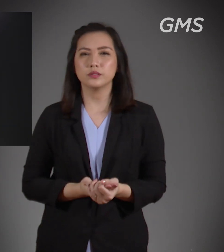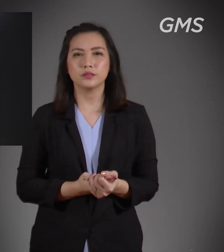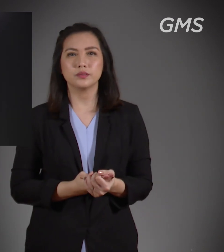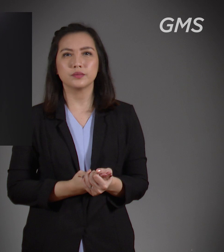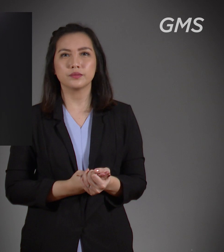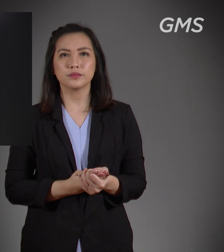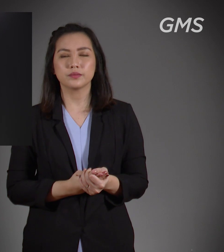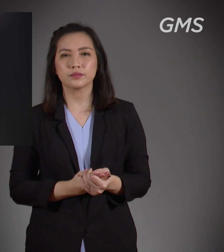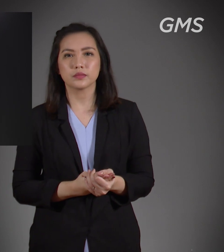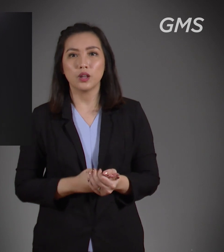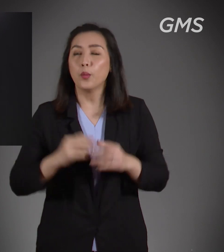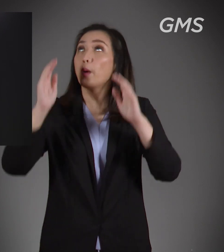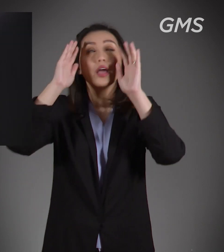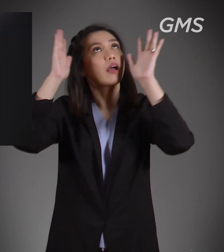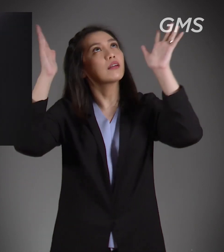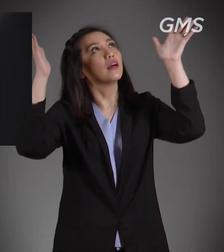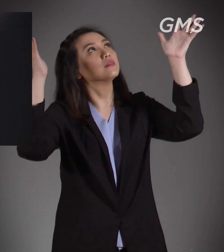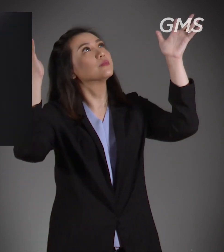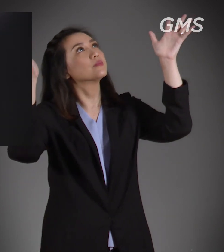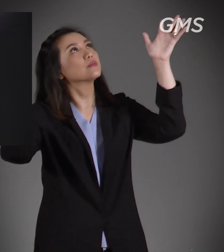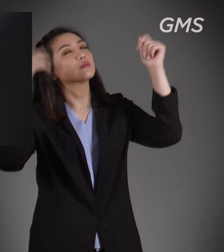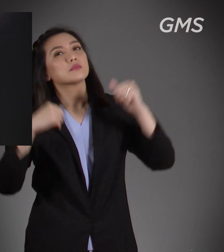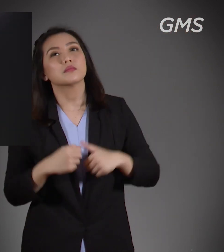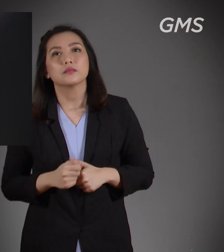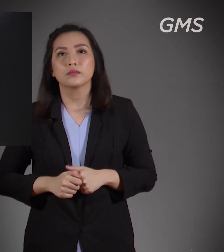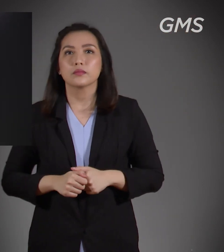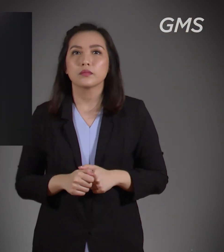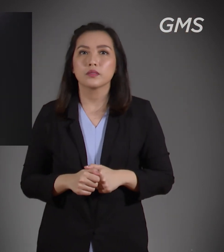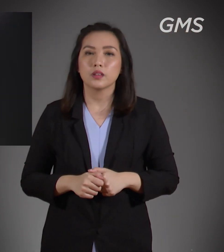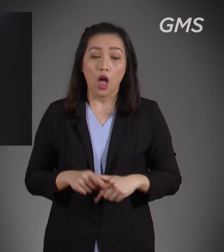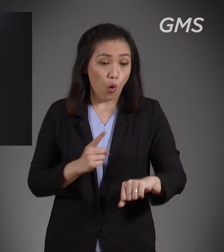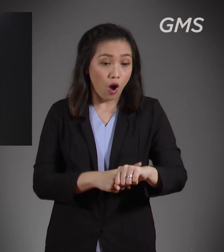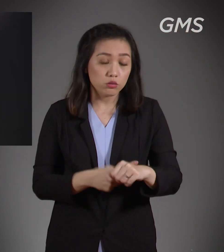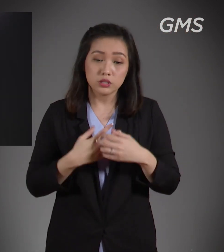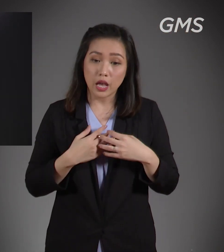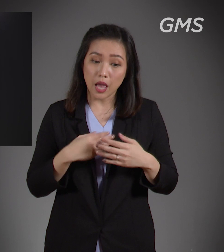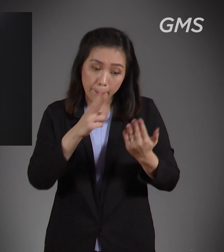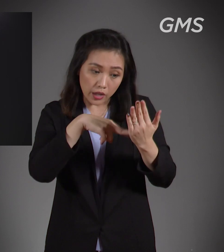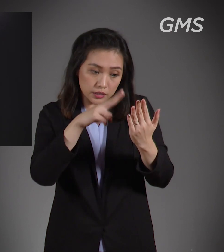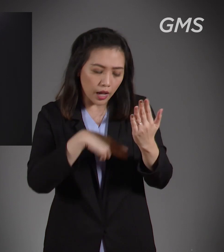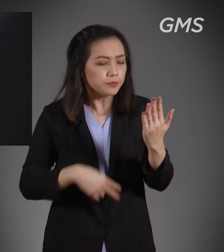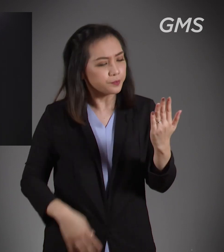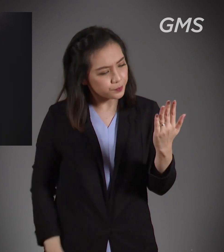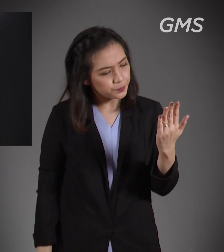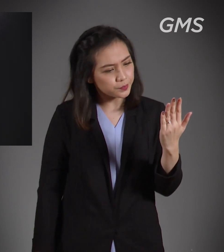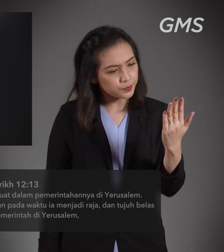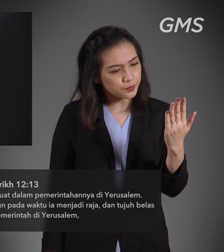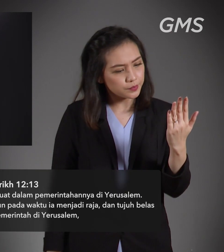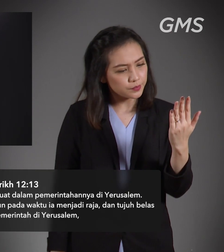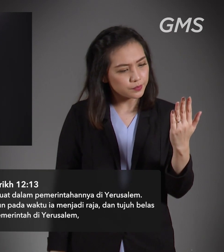ini. Bayangkan. Agak sedikit gimana gitu di hati waktu saya baca dan renungkan cerita ini. Ayat